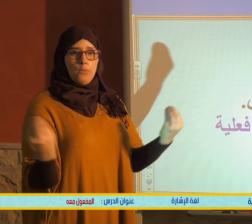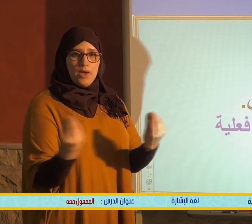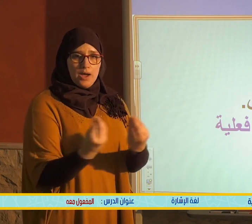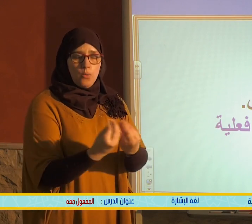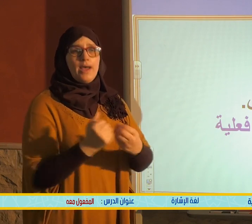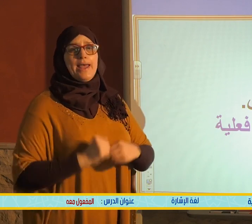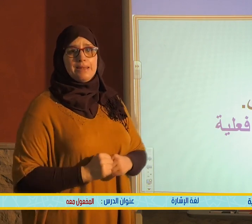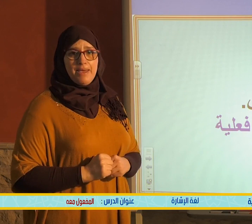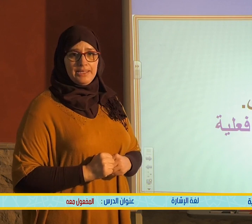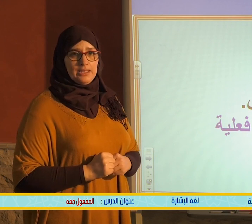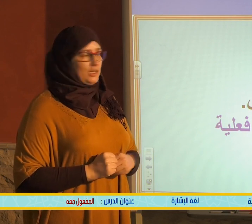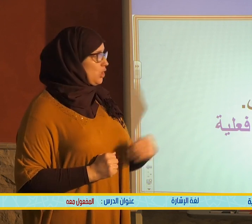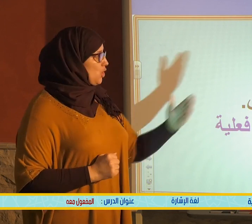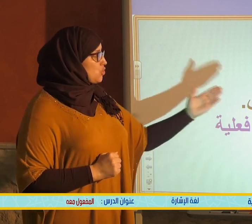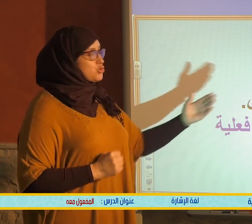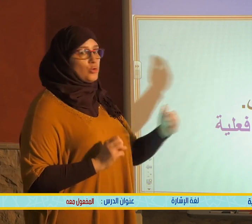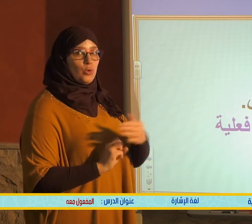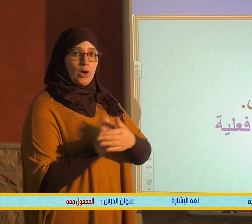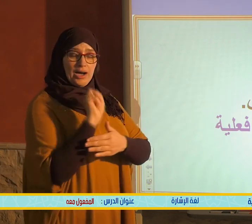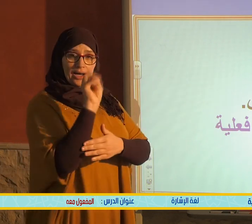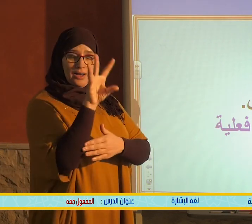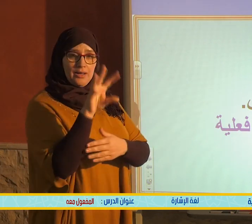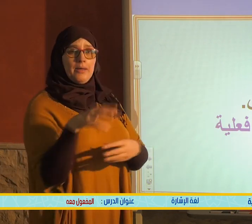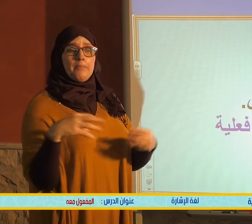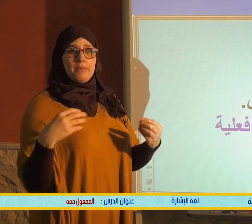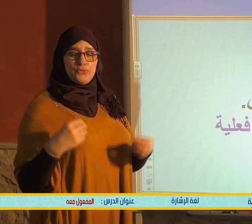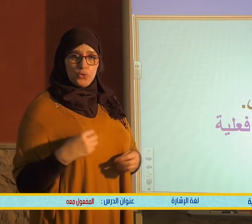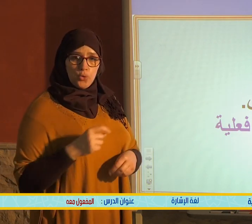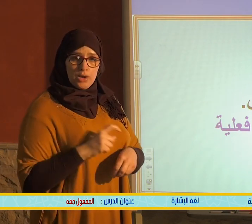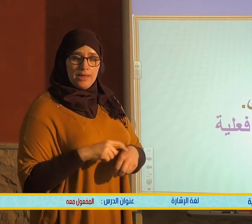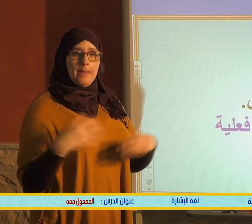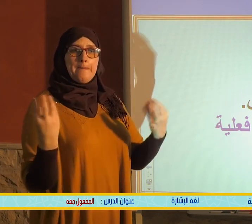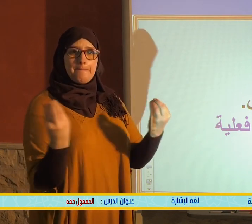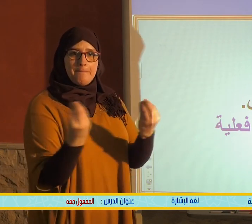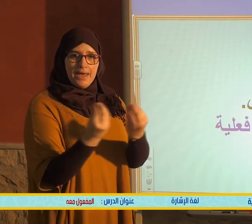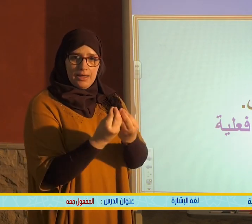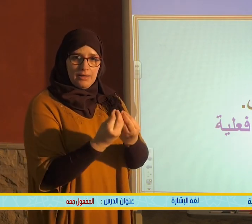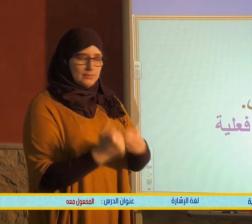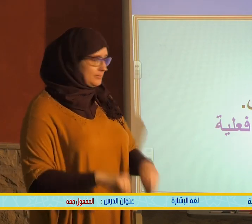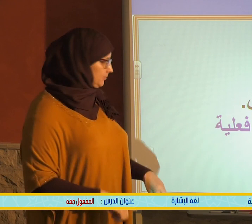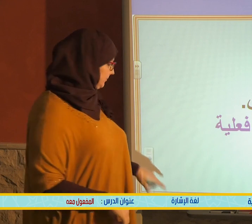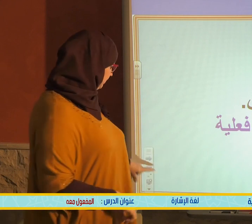واو المعية. شروق مفعول معه.